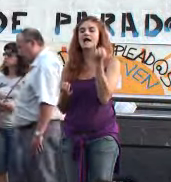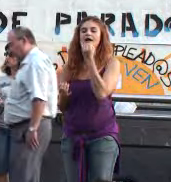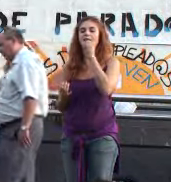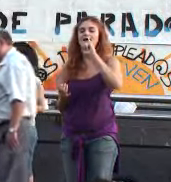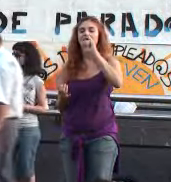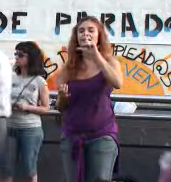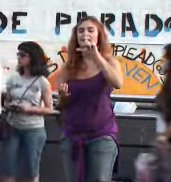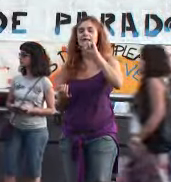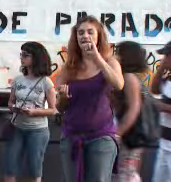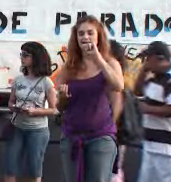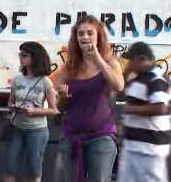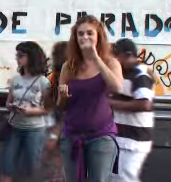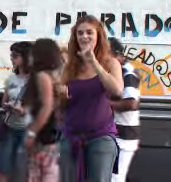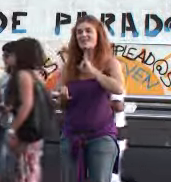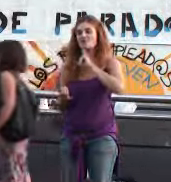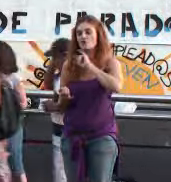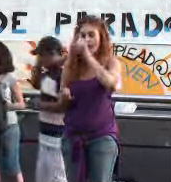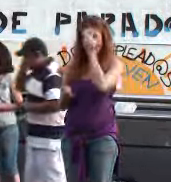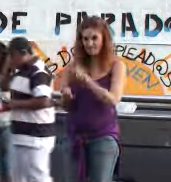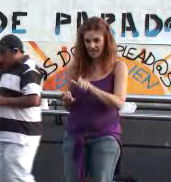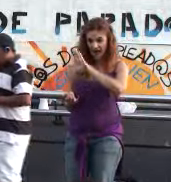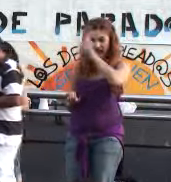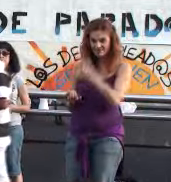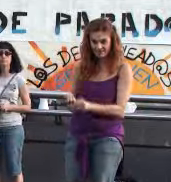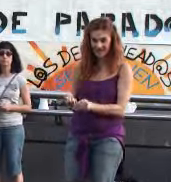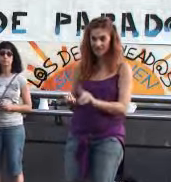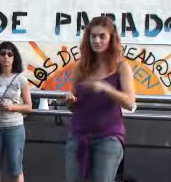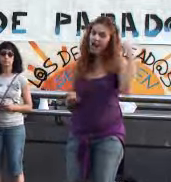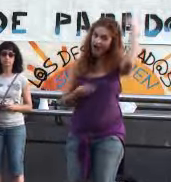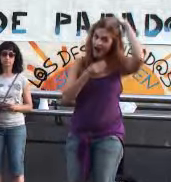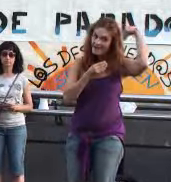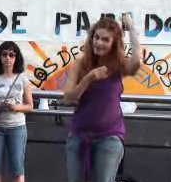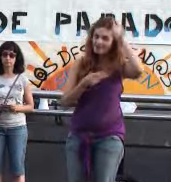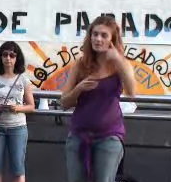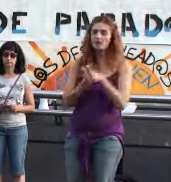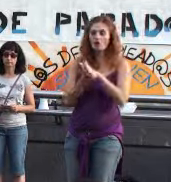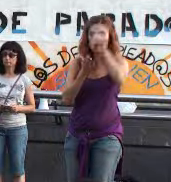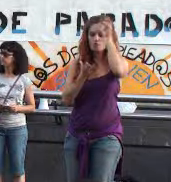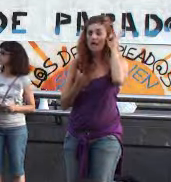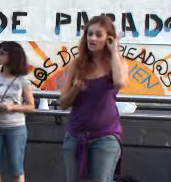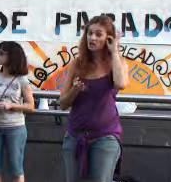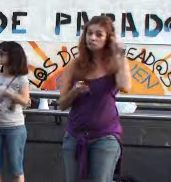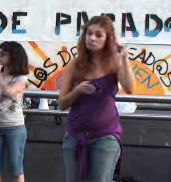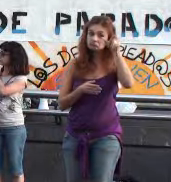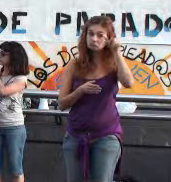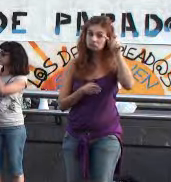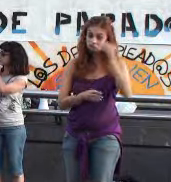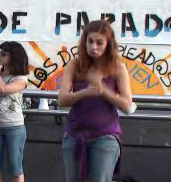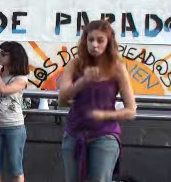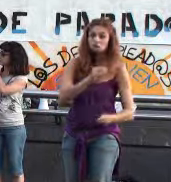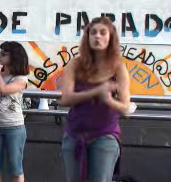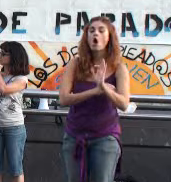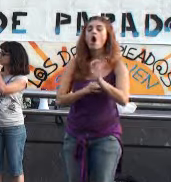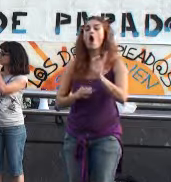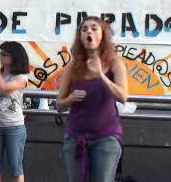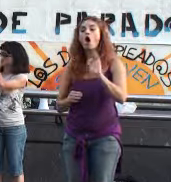considerar exótico árabe, muchos otros idiomas que compañeros que son nativos o